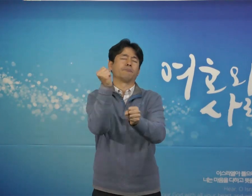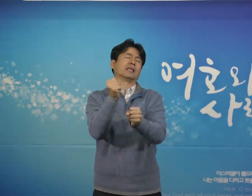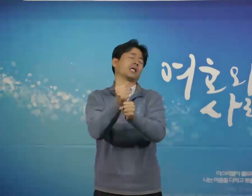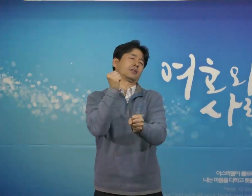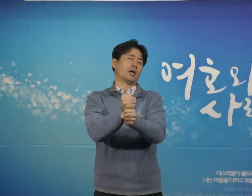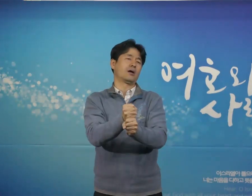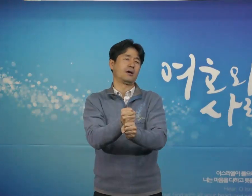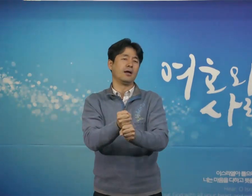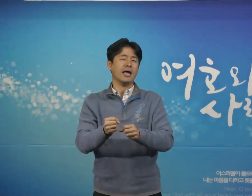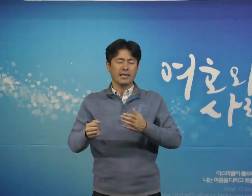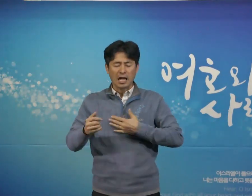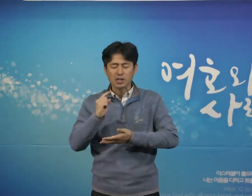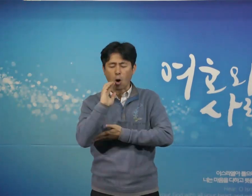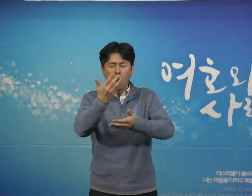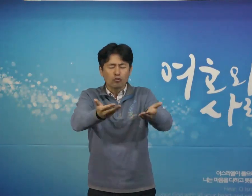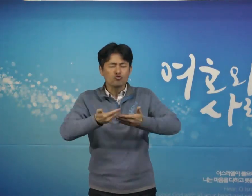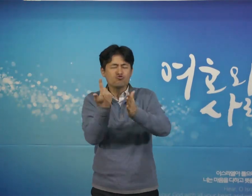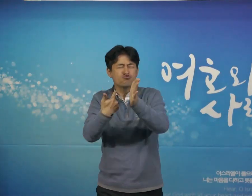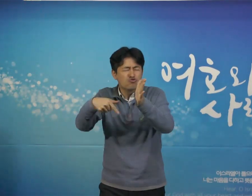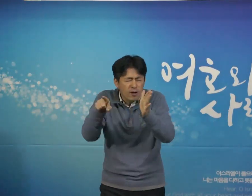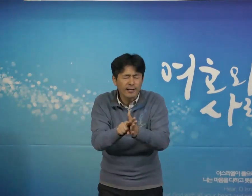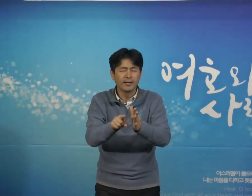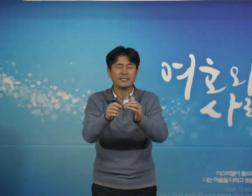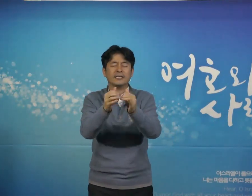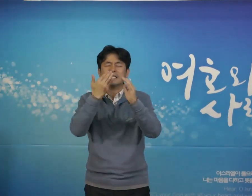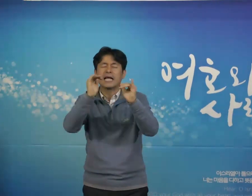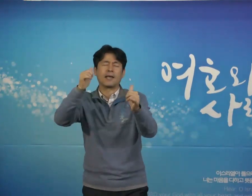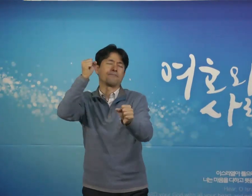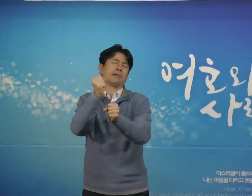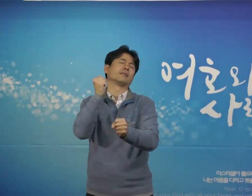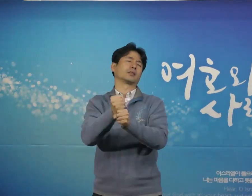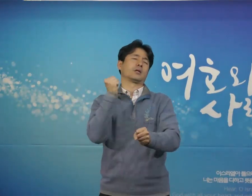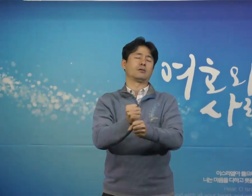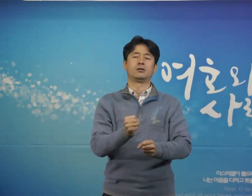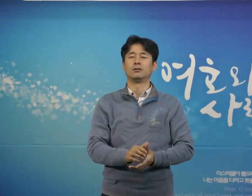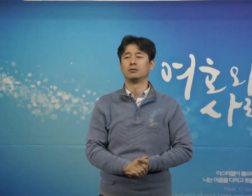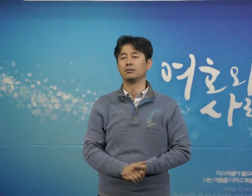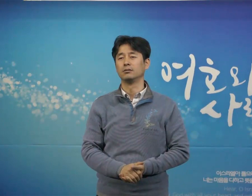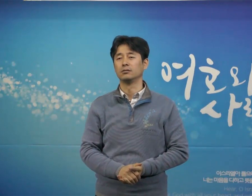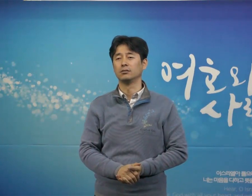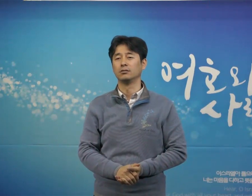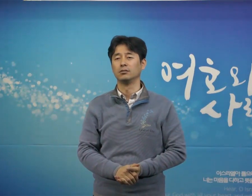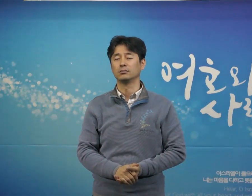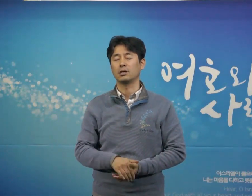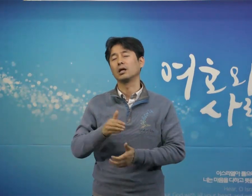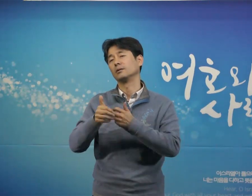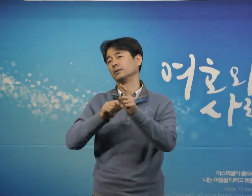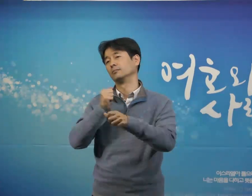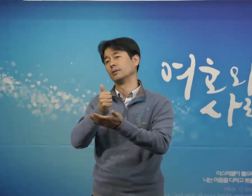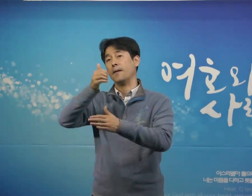위하여 사람을 만들었다라고 말씀하고 나의 영광을 위하여 이스라엘 백성을 만들었다라고 말씀하고